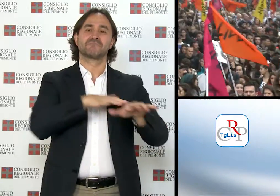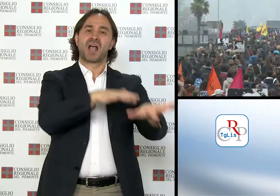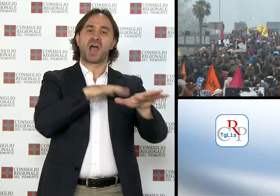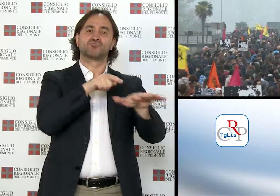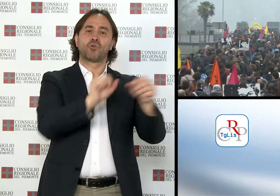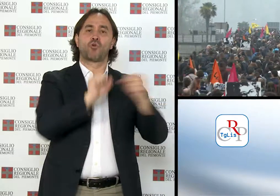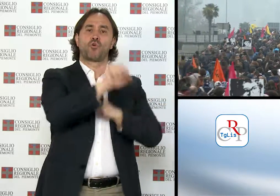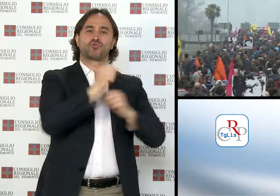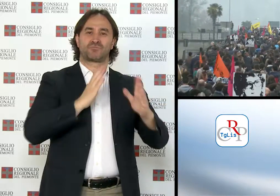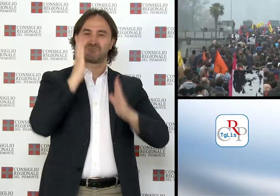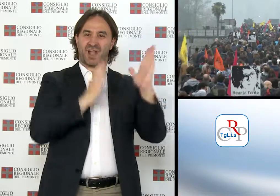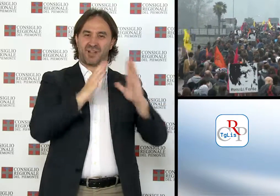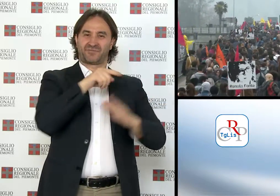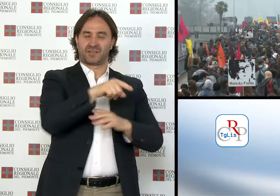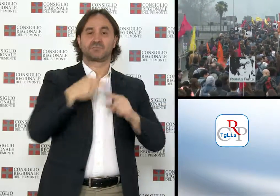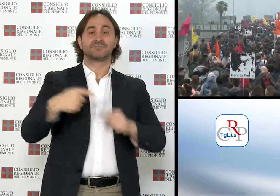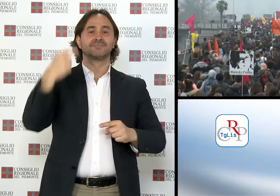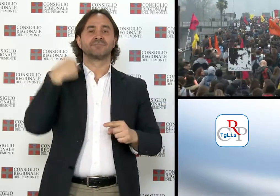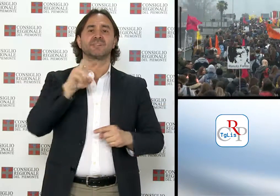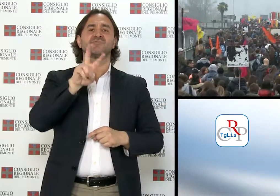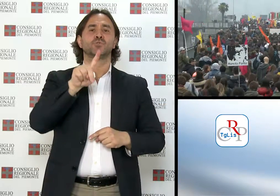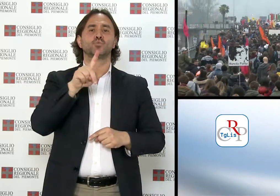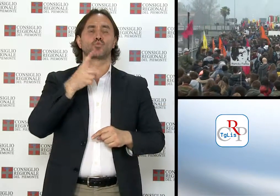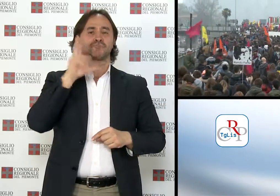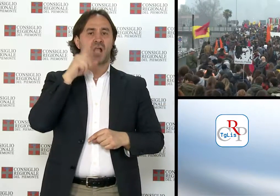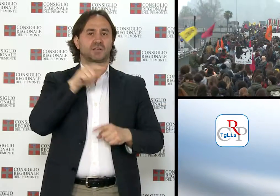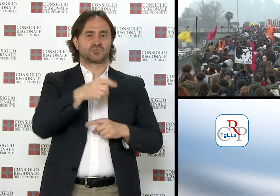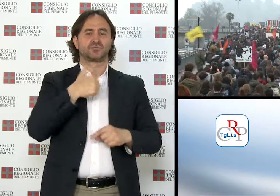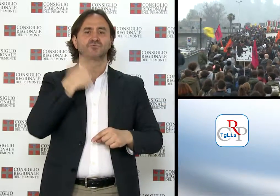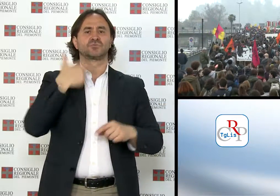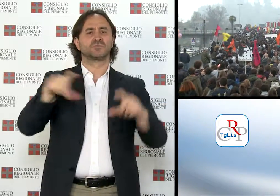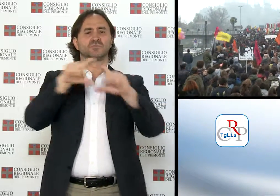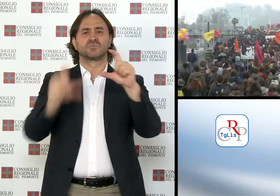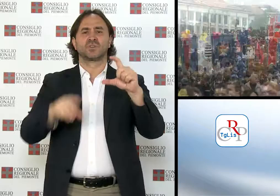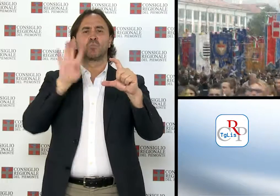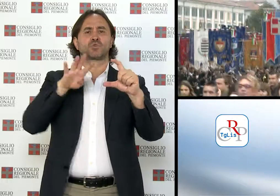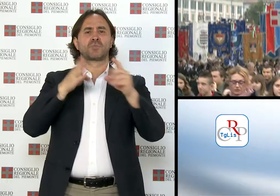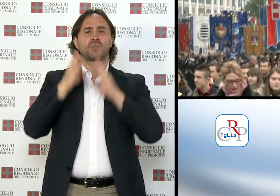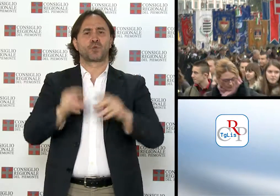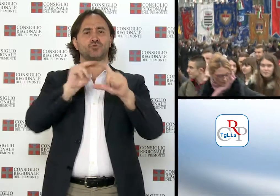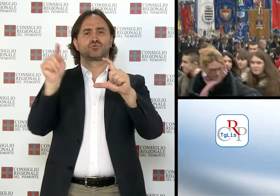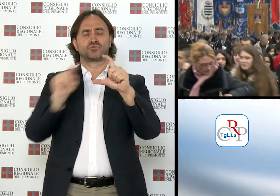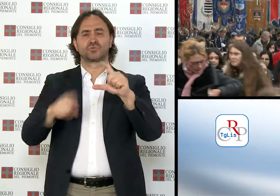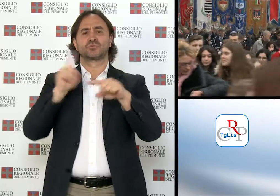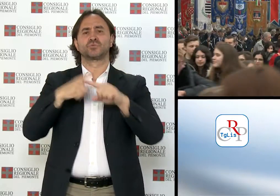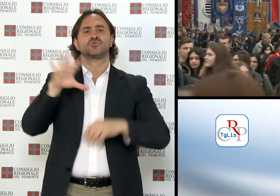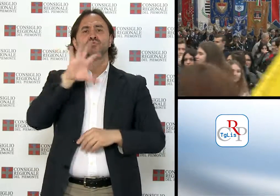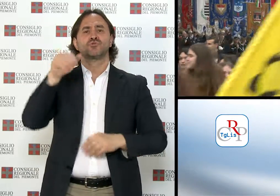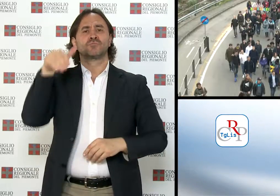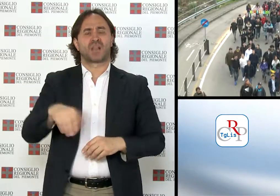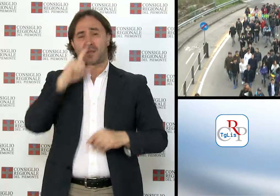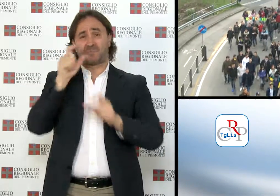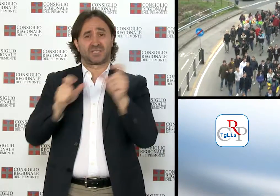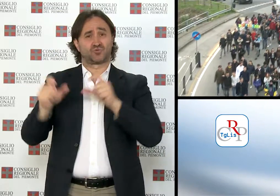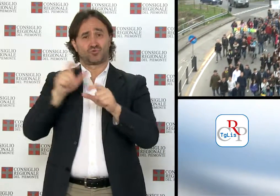ha unito idealmente lo scorso 21 marzo 4 mila luoghi in tutta italia e almeno 500 mila persone si è